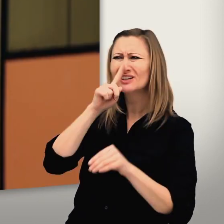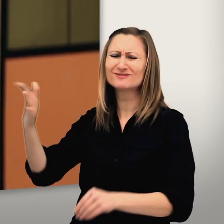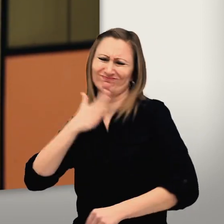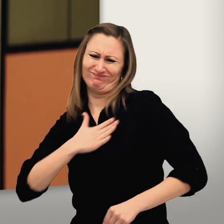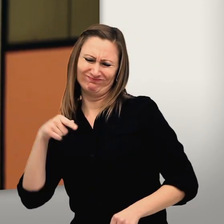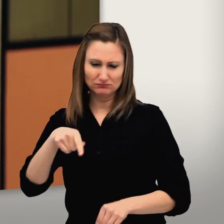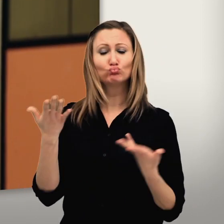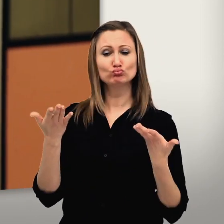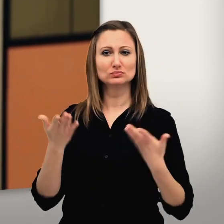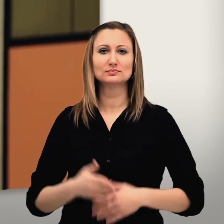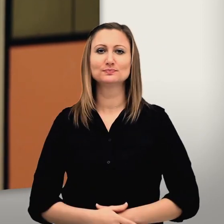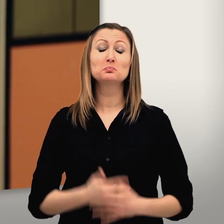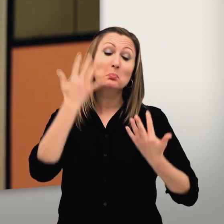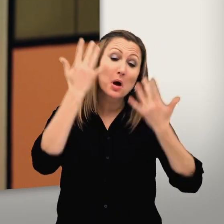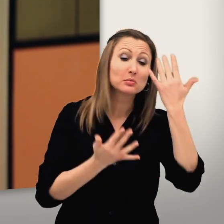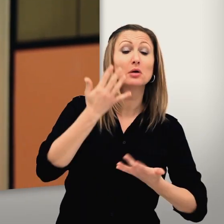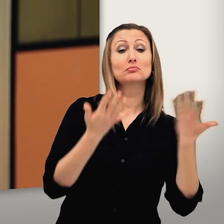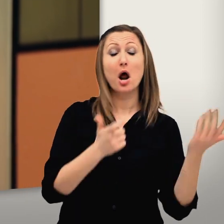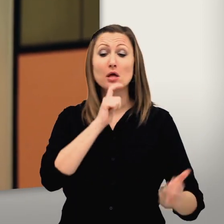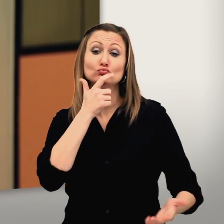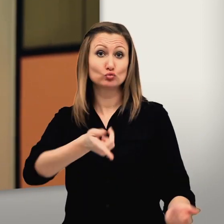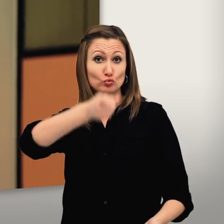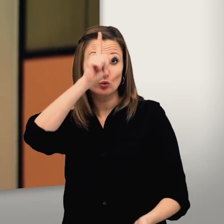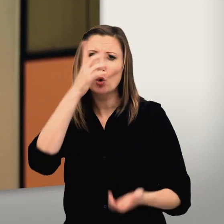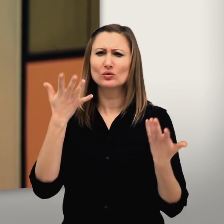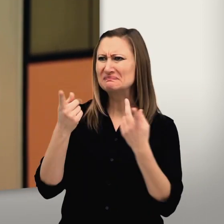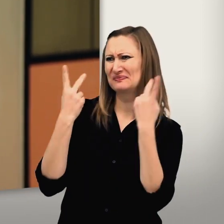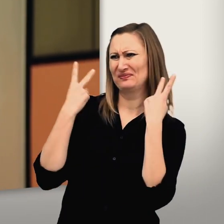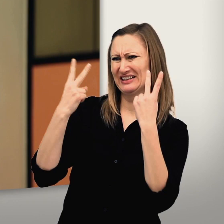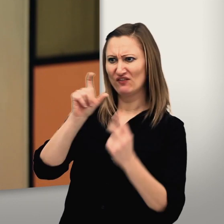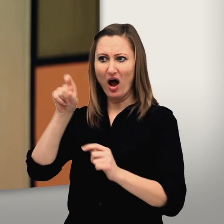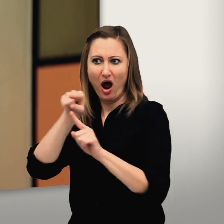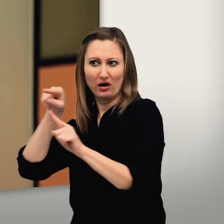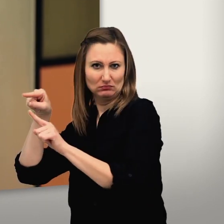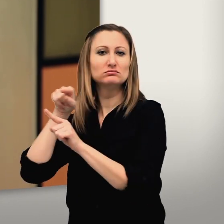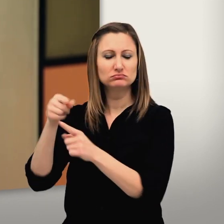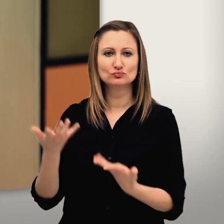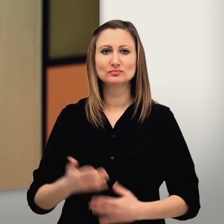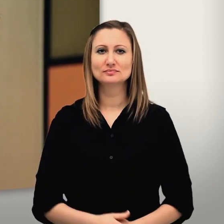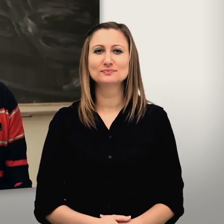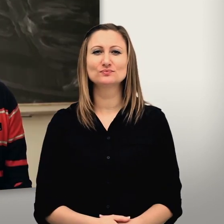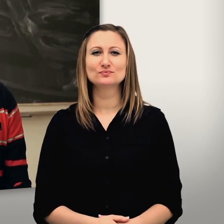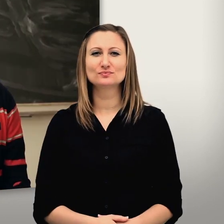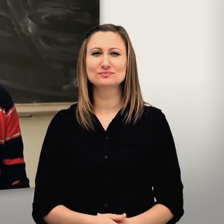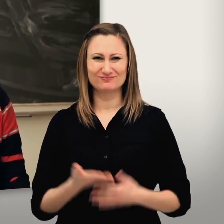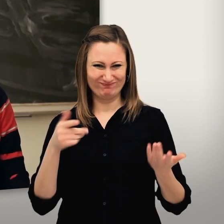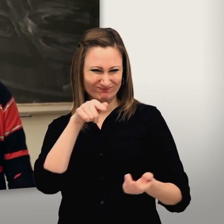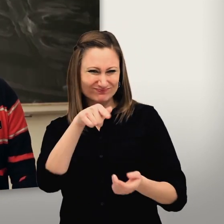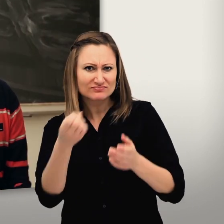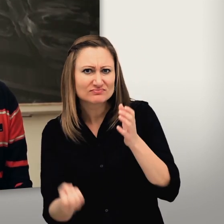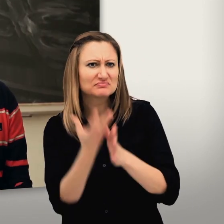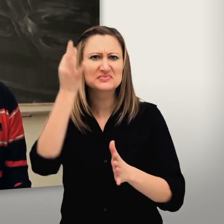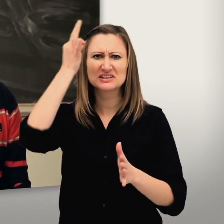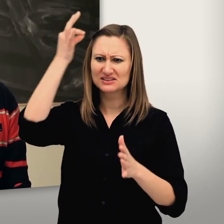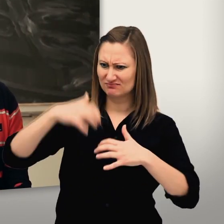Intensivkurse, wenn sie das möchten, in Mathematik, Englisch oder in den Kernfächern oder Deutsch. Es ist entstanden